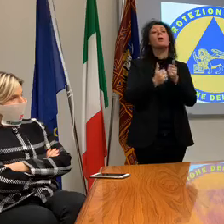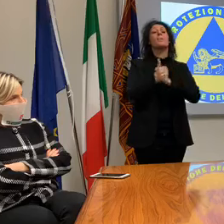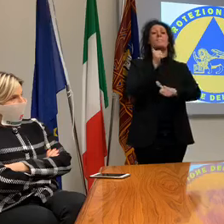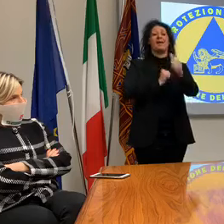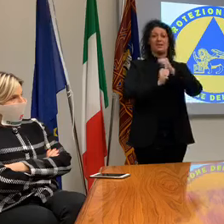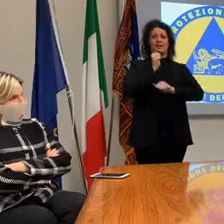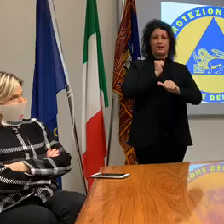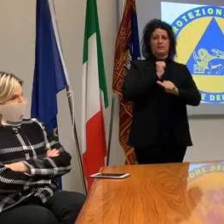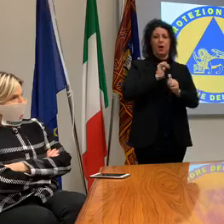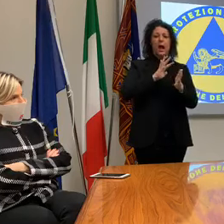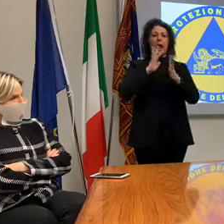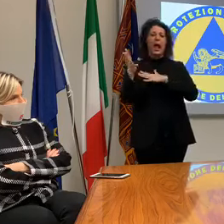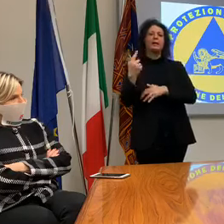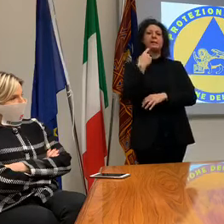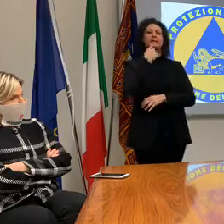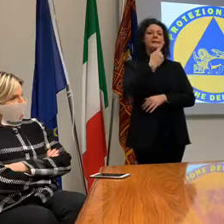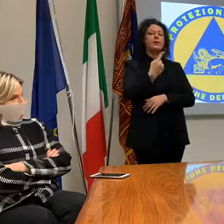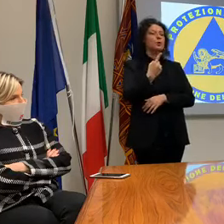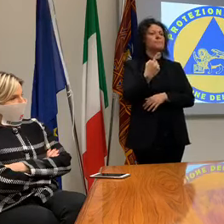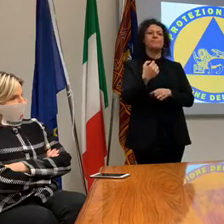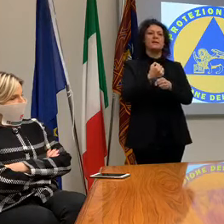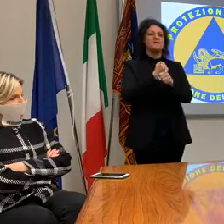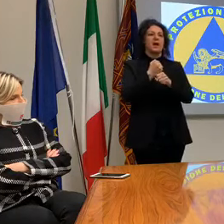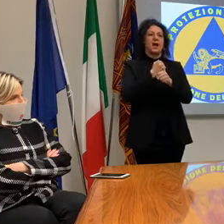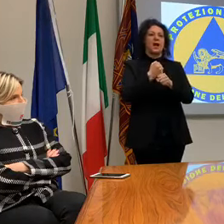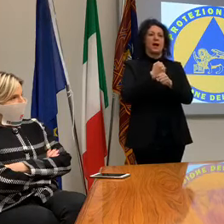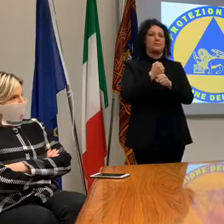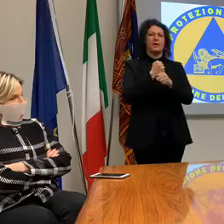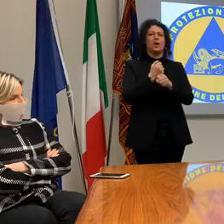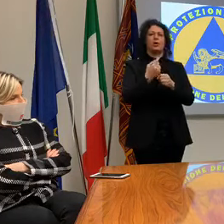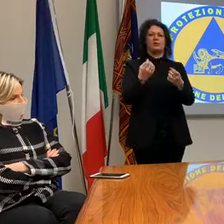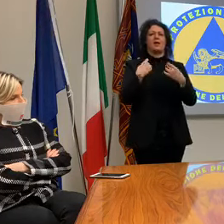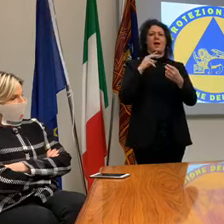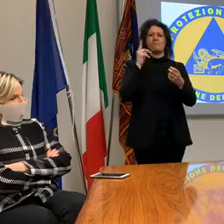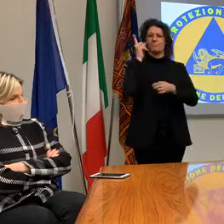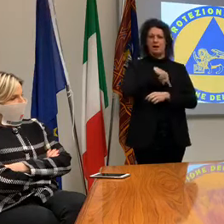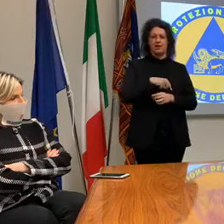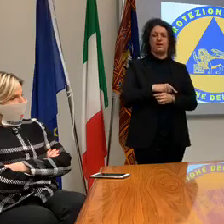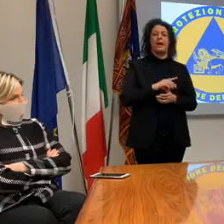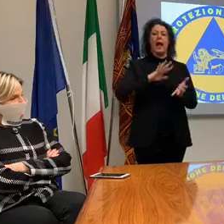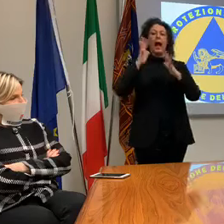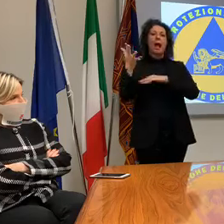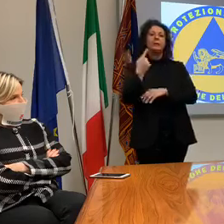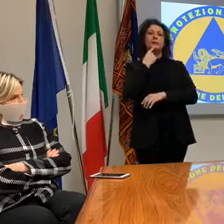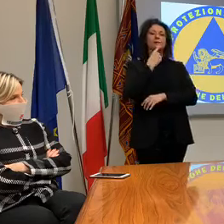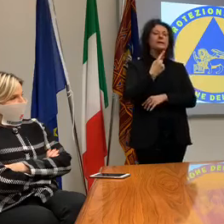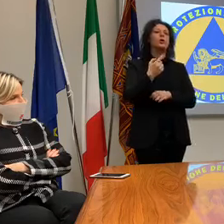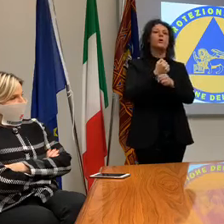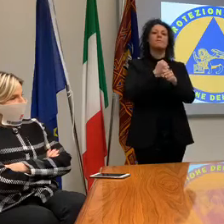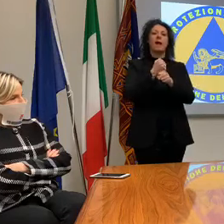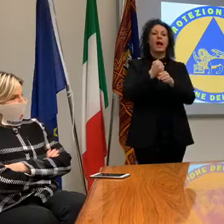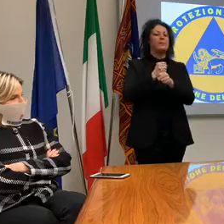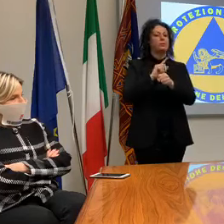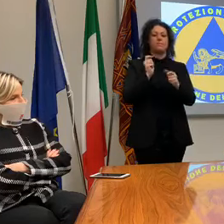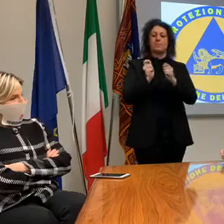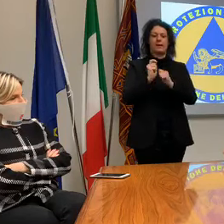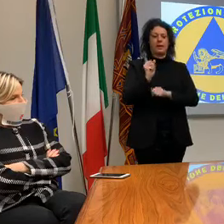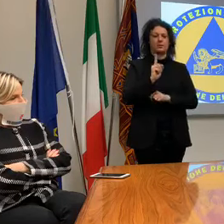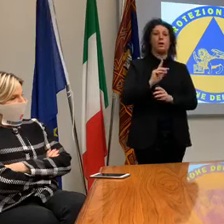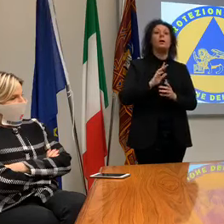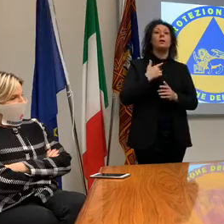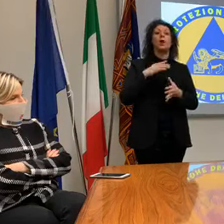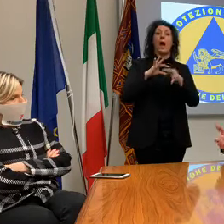problemi. Qualcun altro dice che è stato ritirato dal mercato. Parli qui a Tokyo, io ho chiamato a Tokyo, ho amici a Tokyo, mi dicono no, noi lo